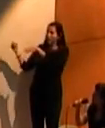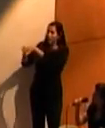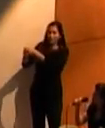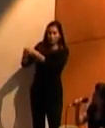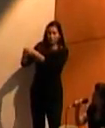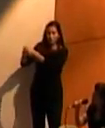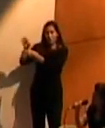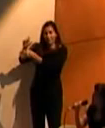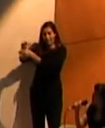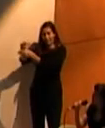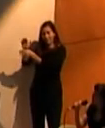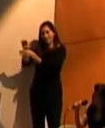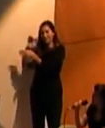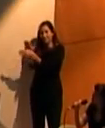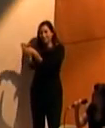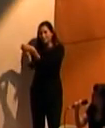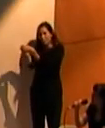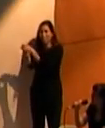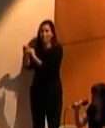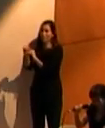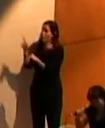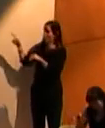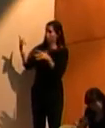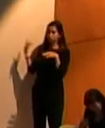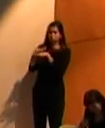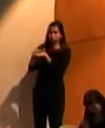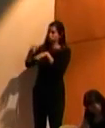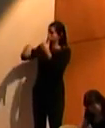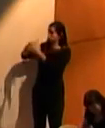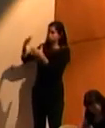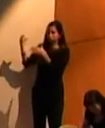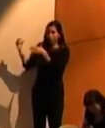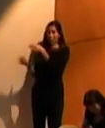mélangées, quelle que soit leur spécificité.